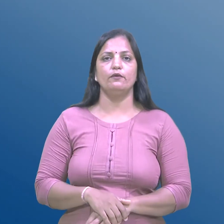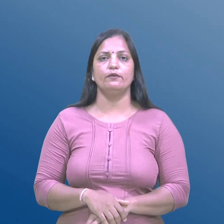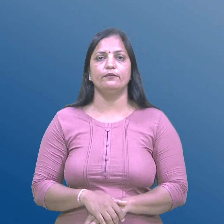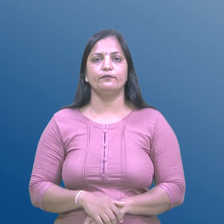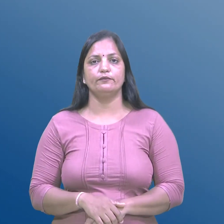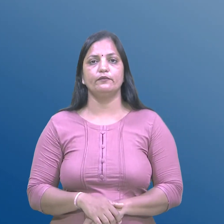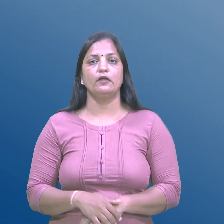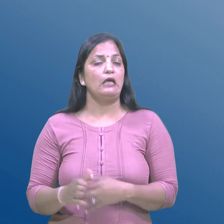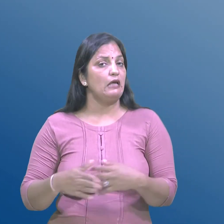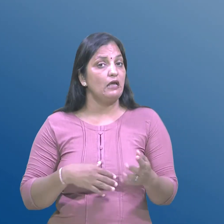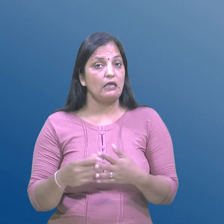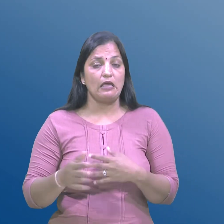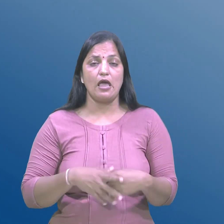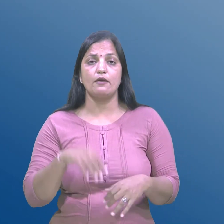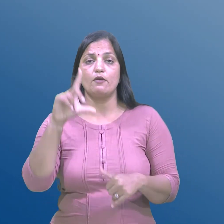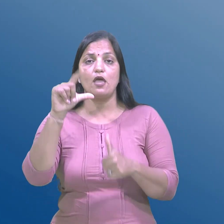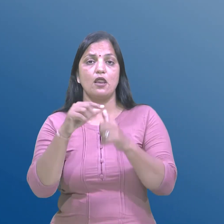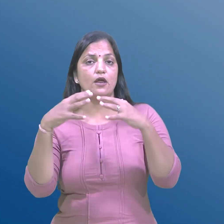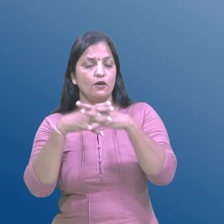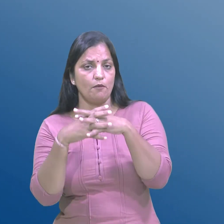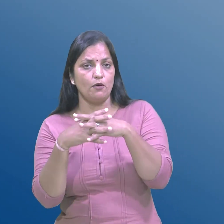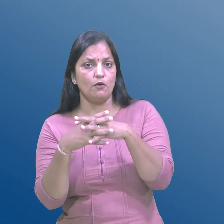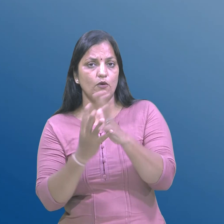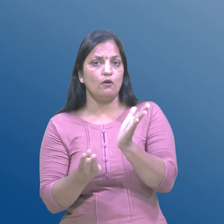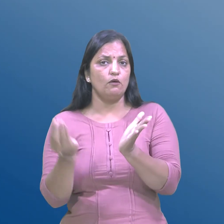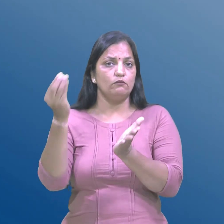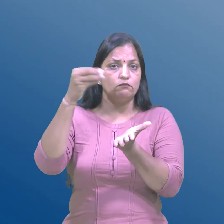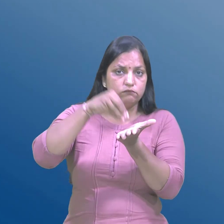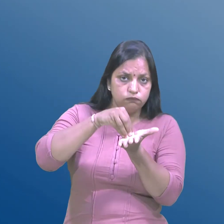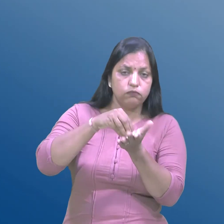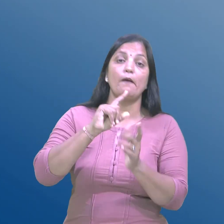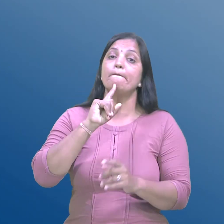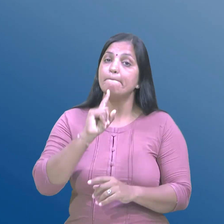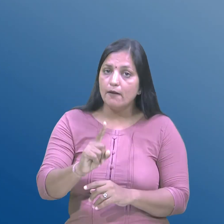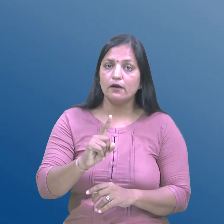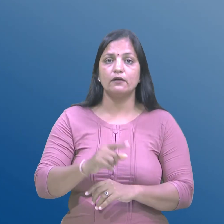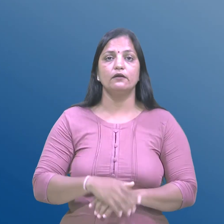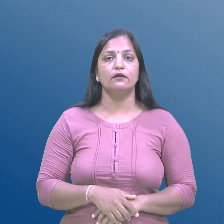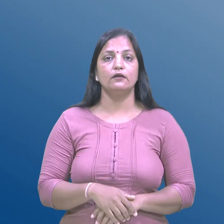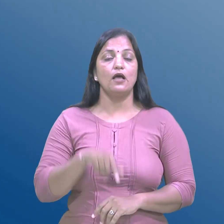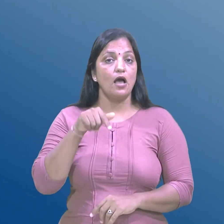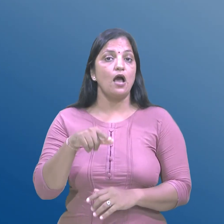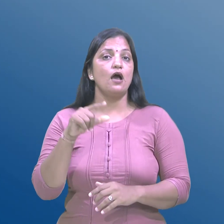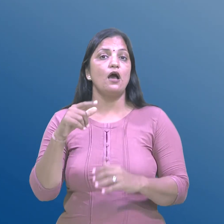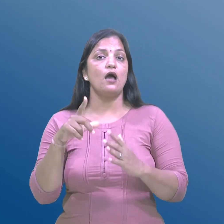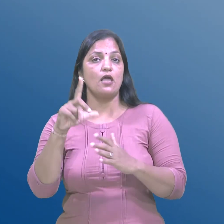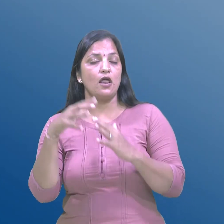કોઈ પણ કાયદામાં સમાવેશ થયેલ હોય તેમ છતાં આ કાયદાના પ્રારંભની